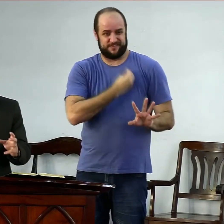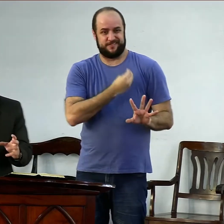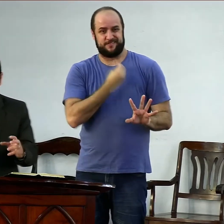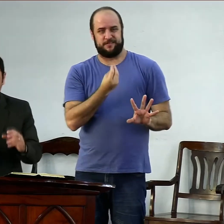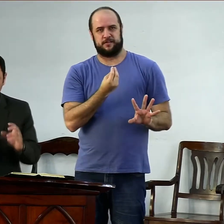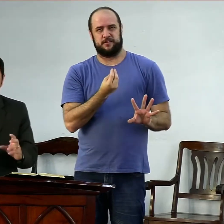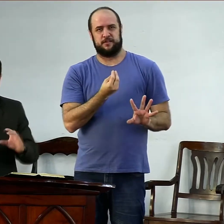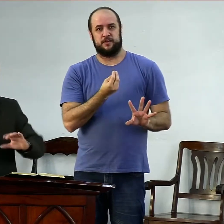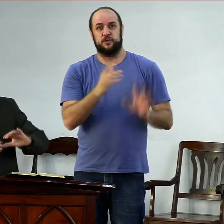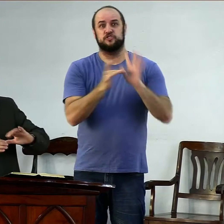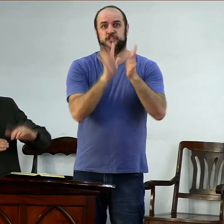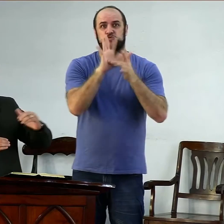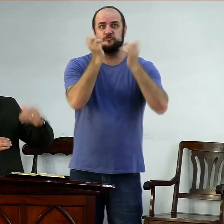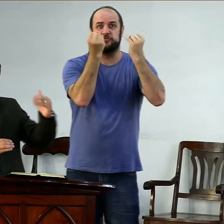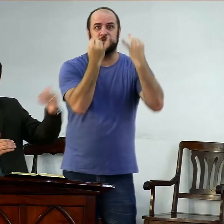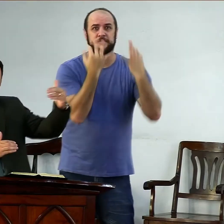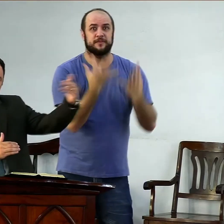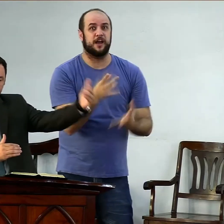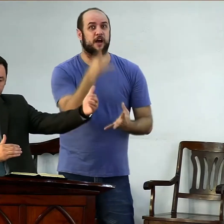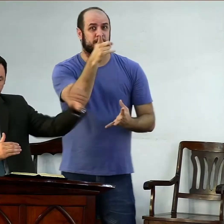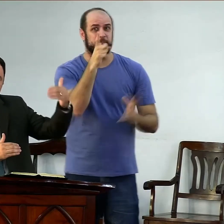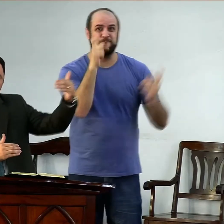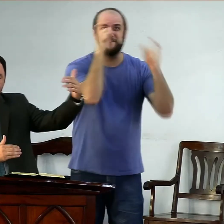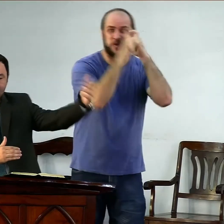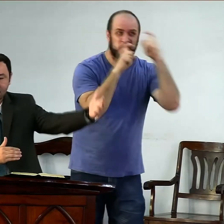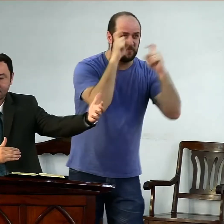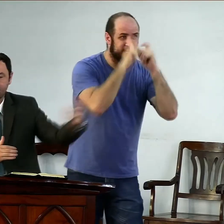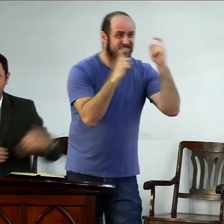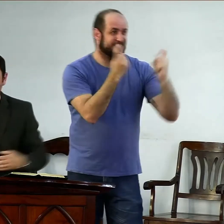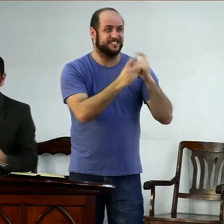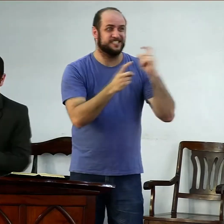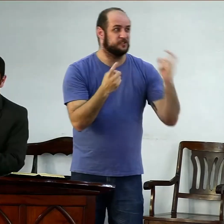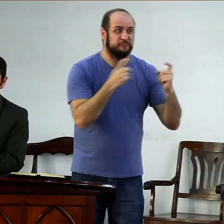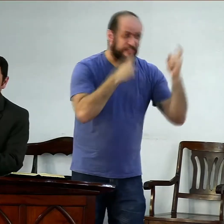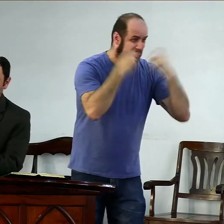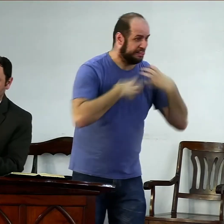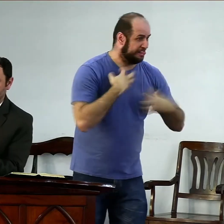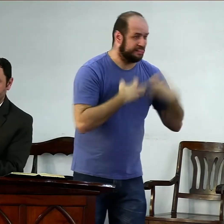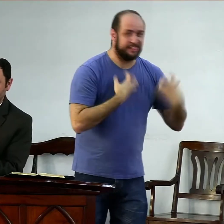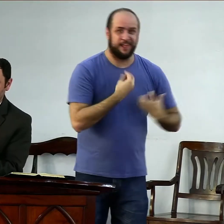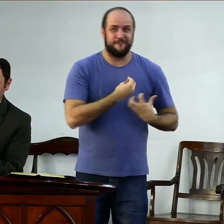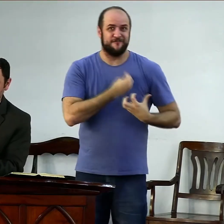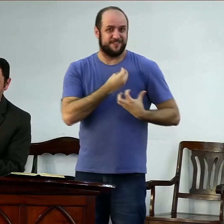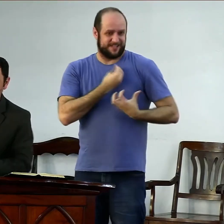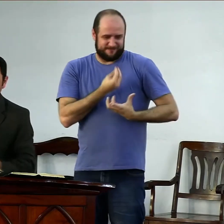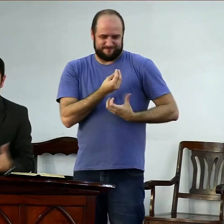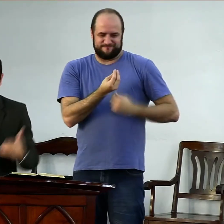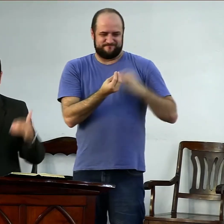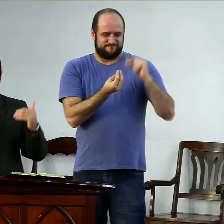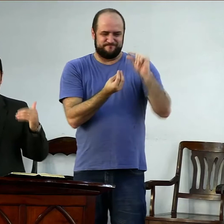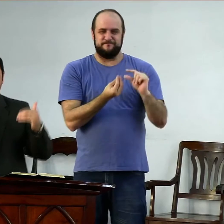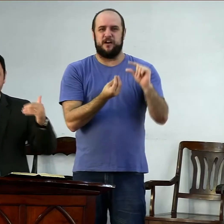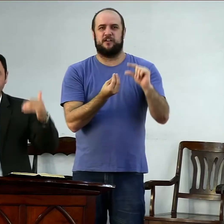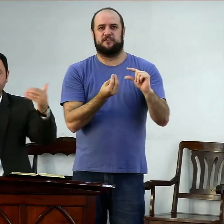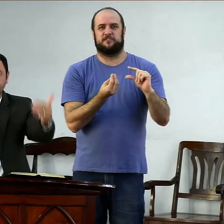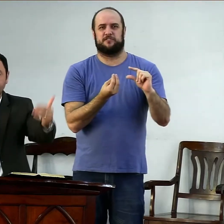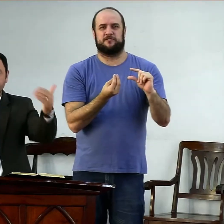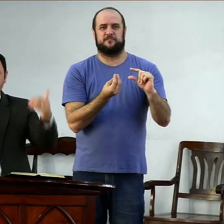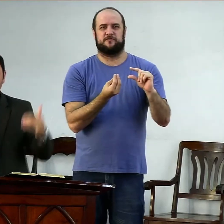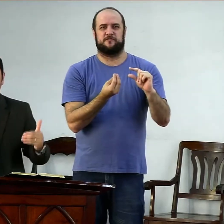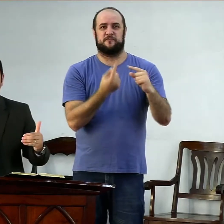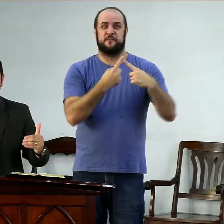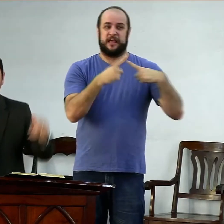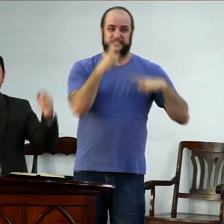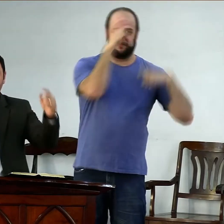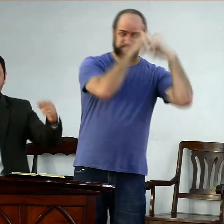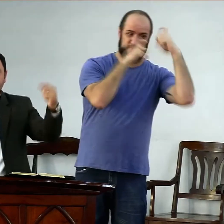que, olha, enquanto você está preocupado de forma excessiva, a sua vida não está plena. Agora, quando você deposita a